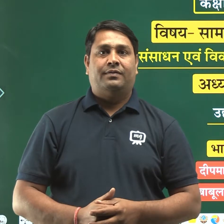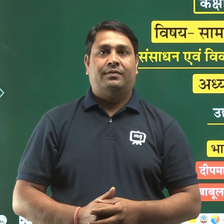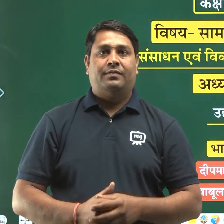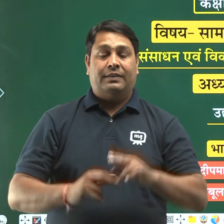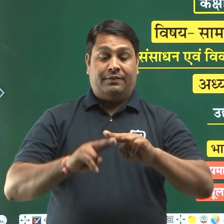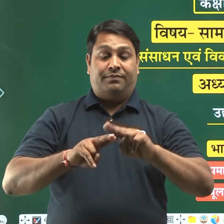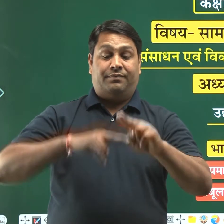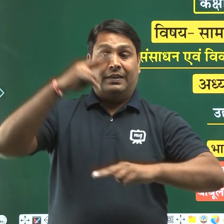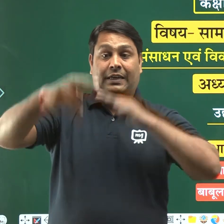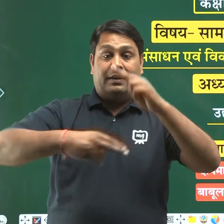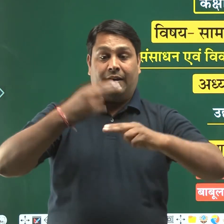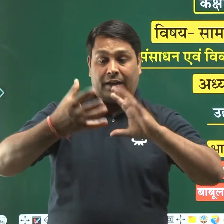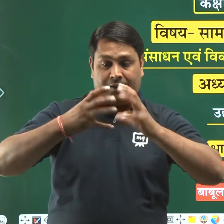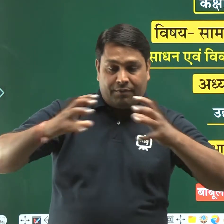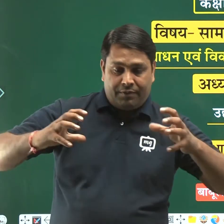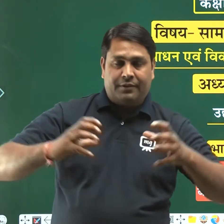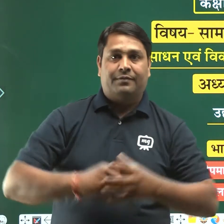उद्योग,